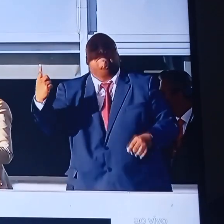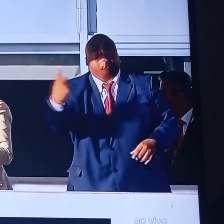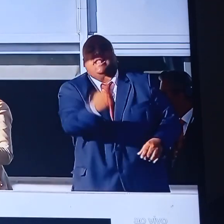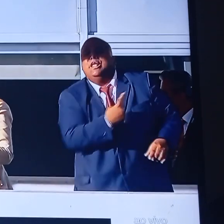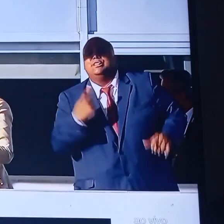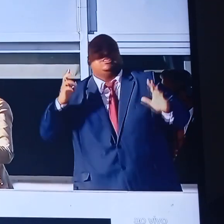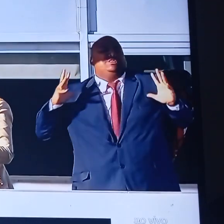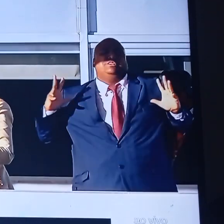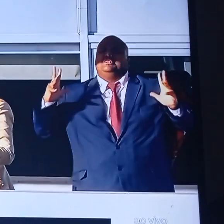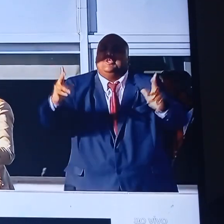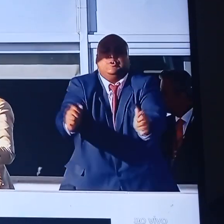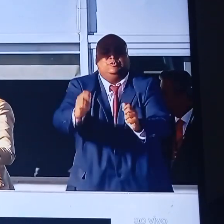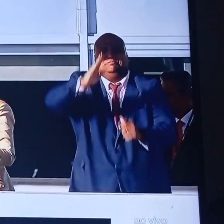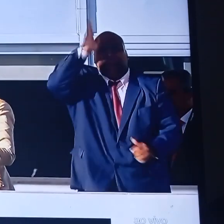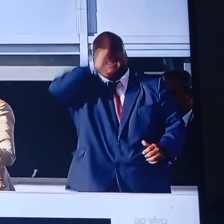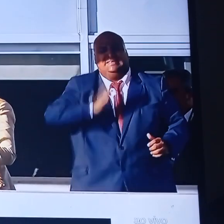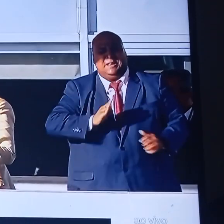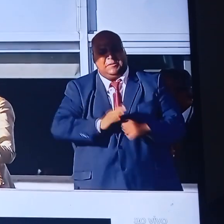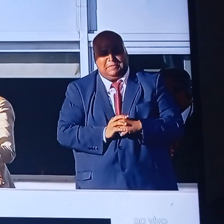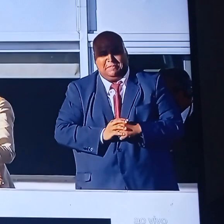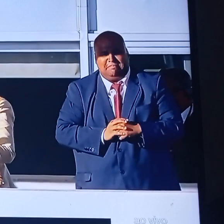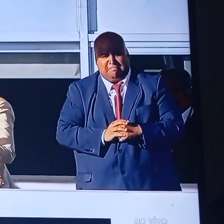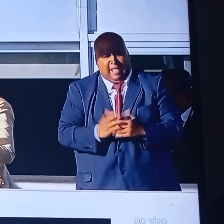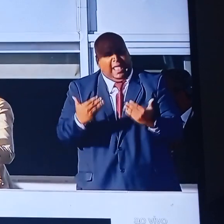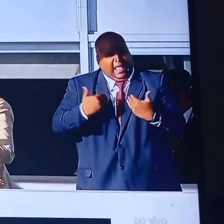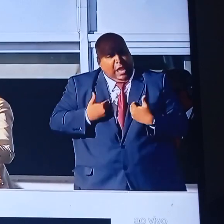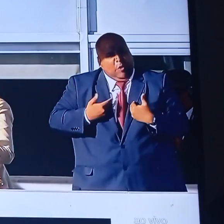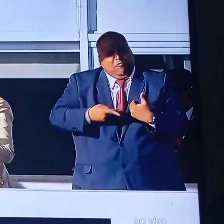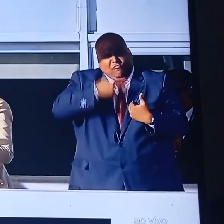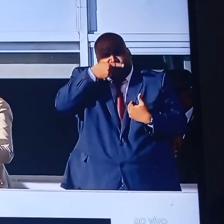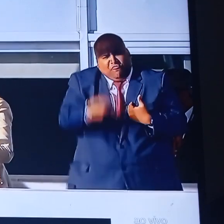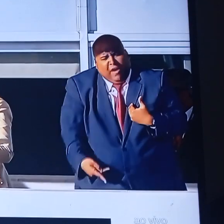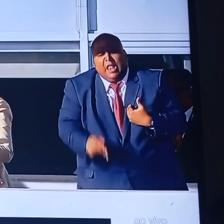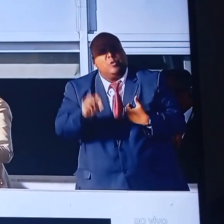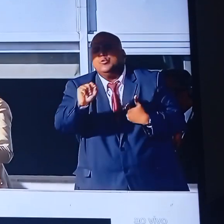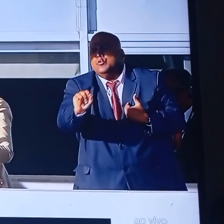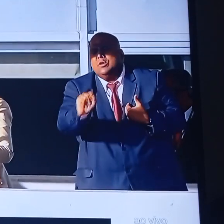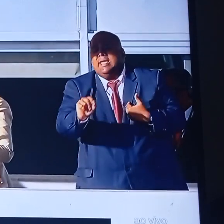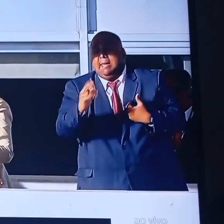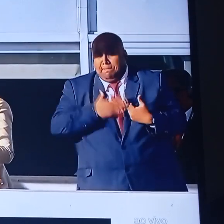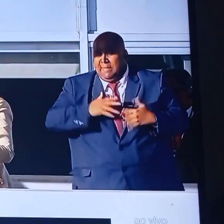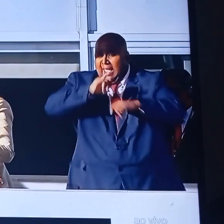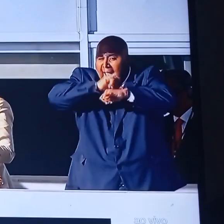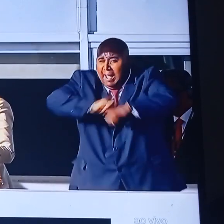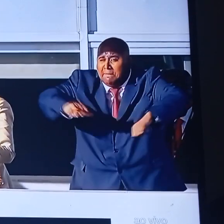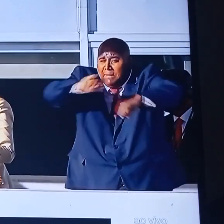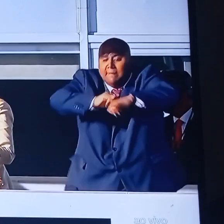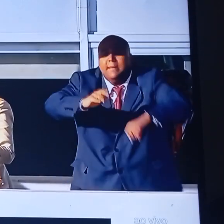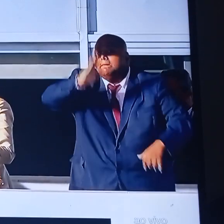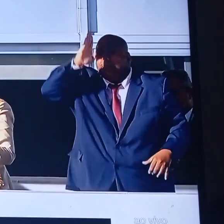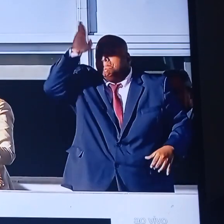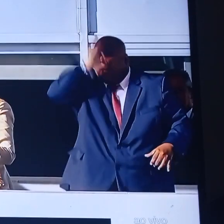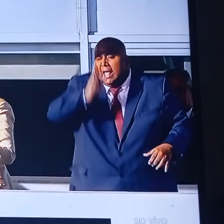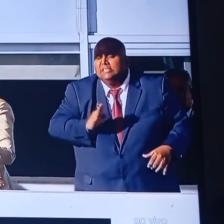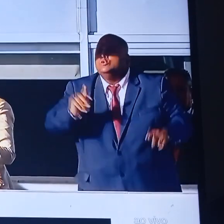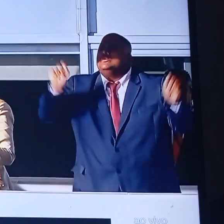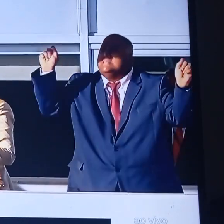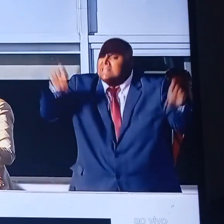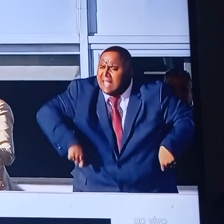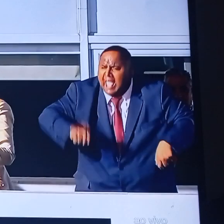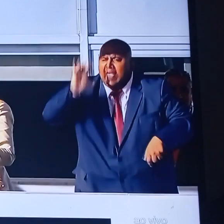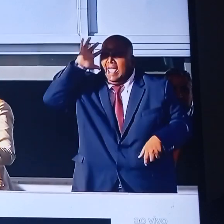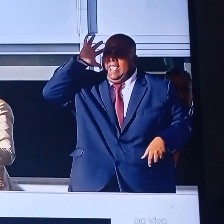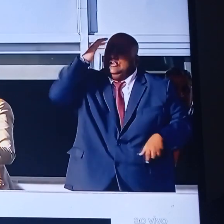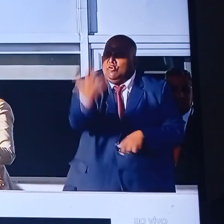os brasileiros e brasileiras. Fiz questão de dizer ao longo de toda a campanha: o Brasil tem jeito.